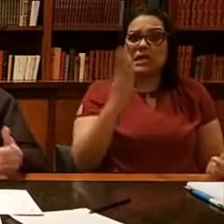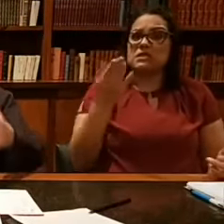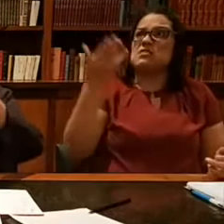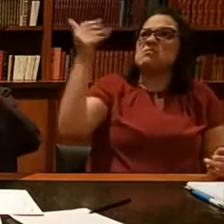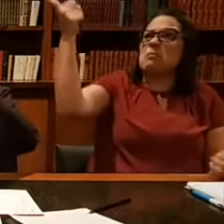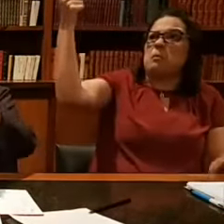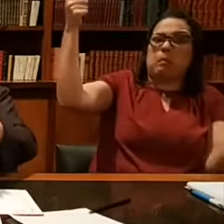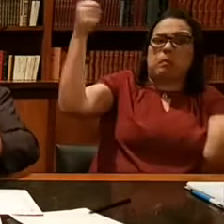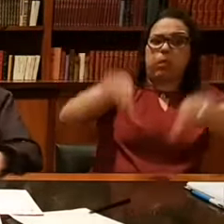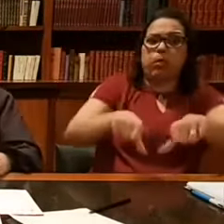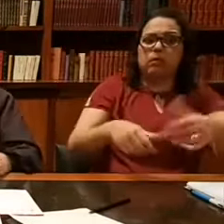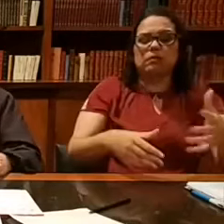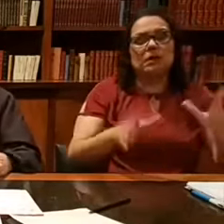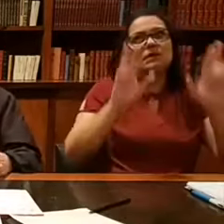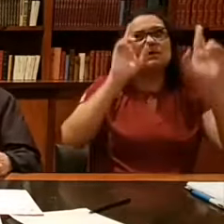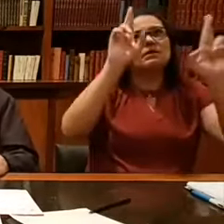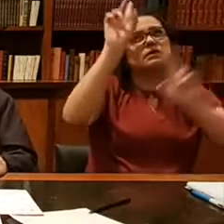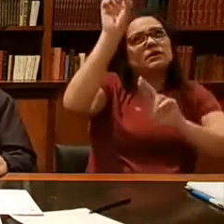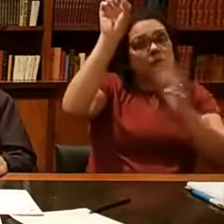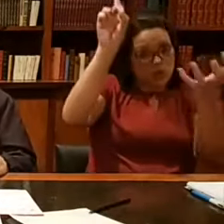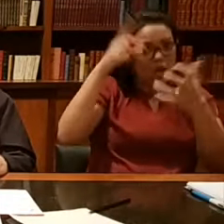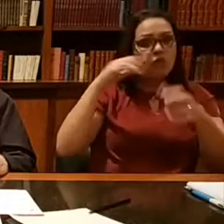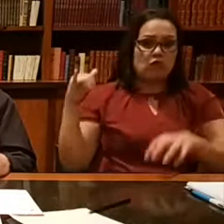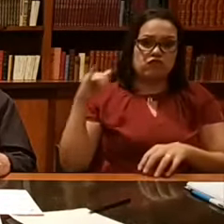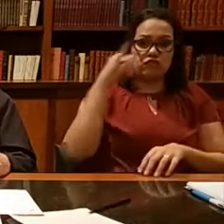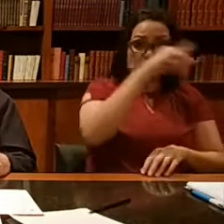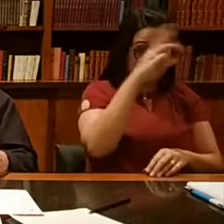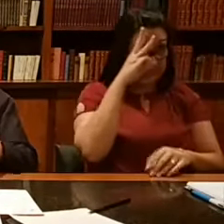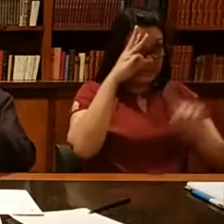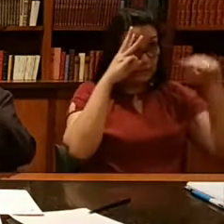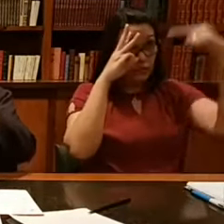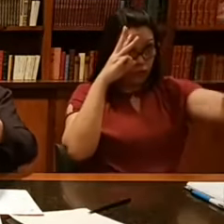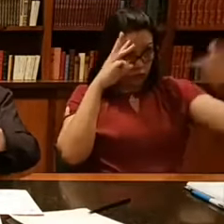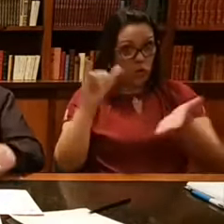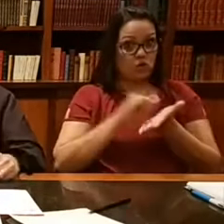Né? Se Deus quiser, vou estar em Nova York na próxima terça-feira.